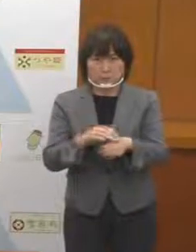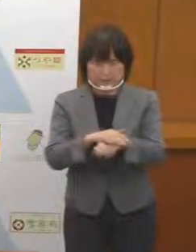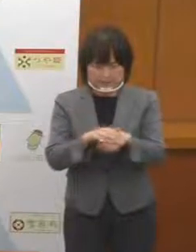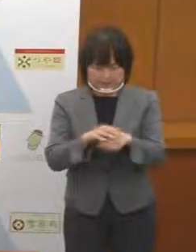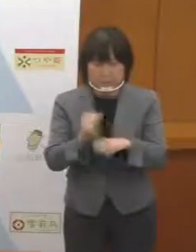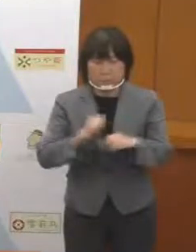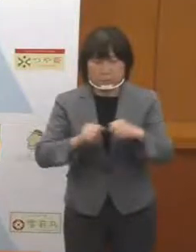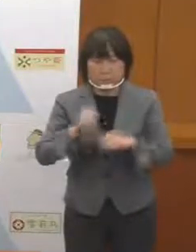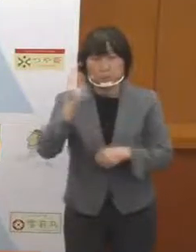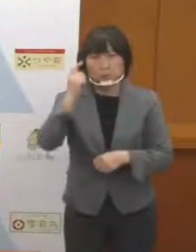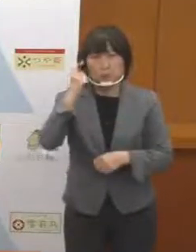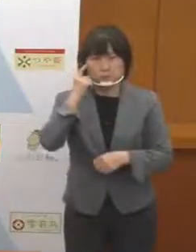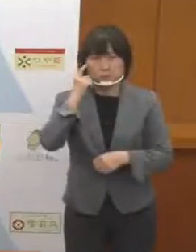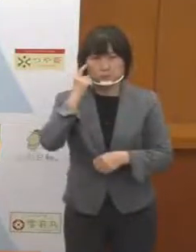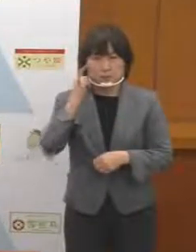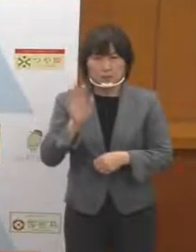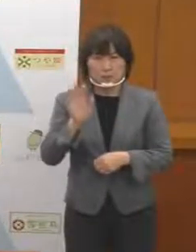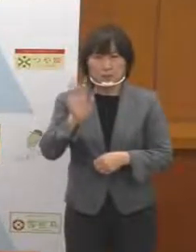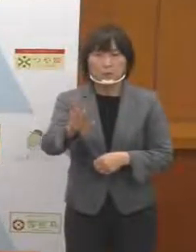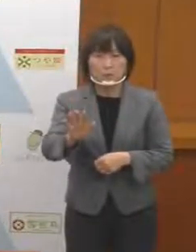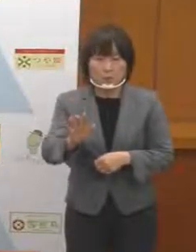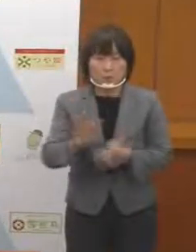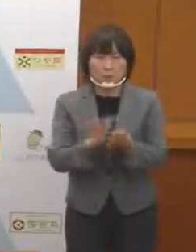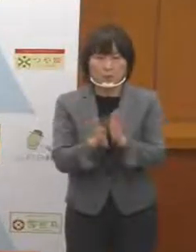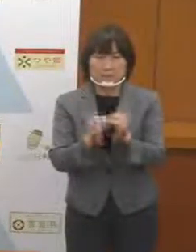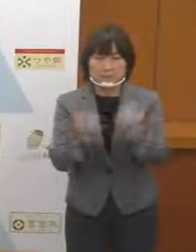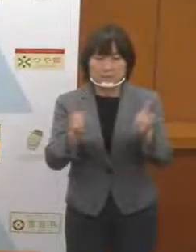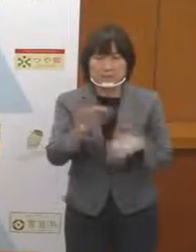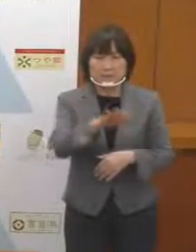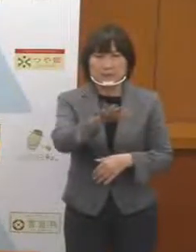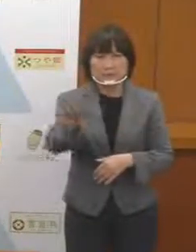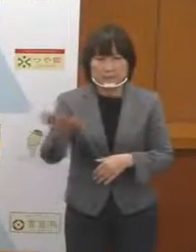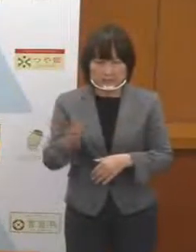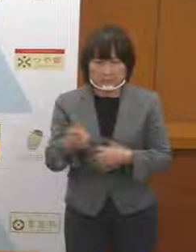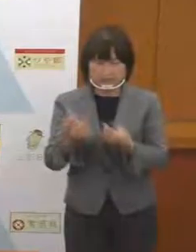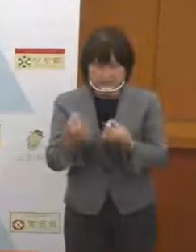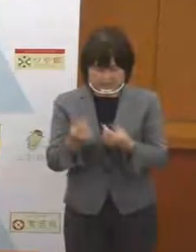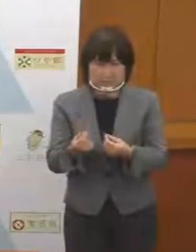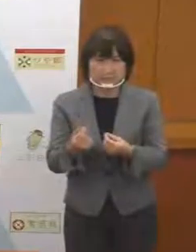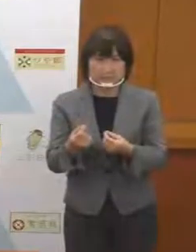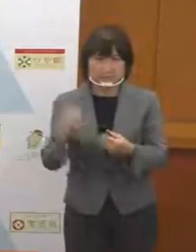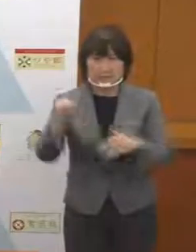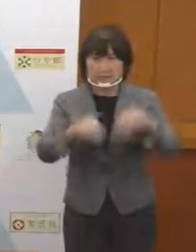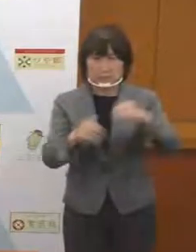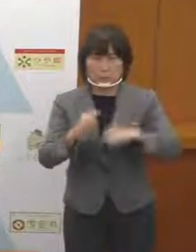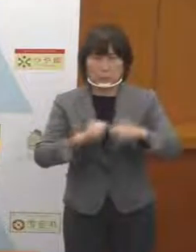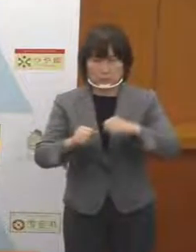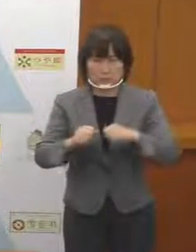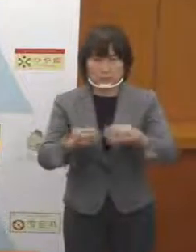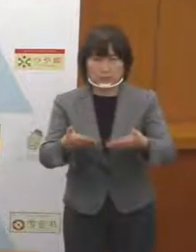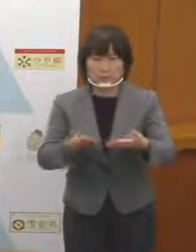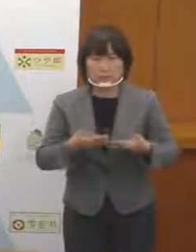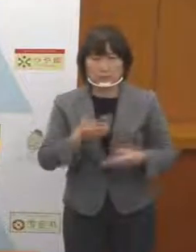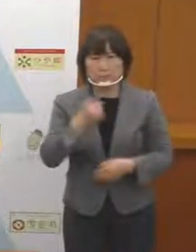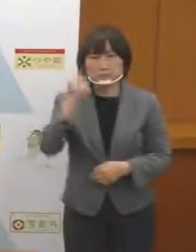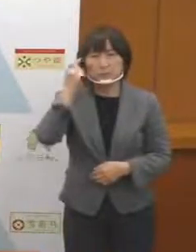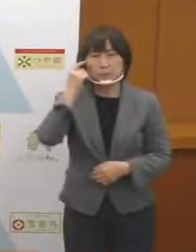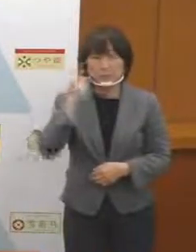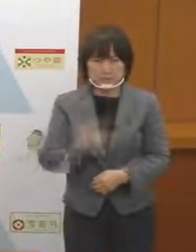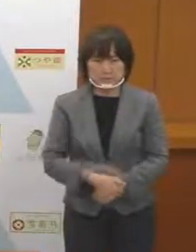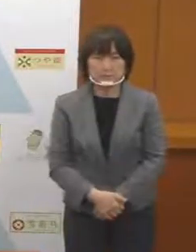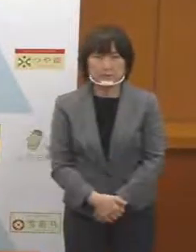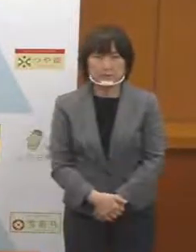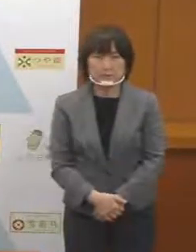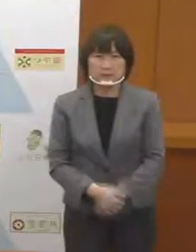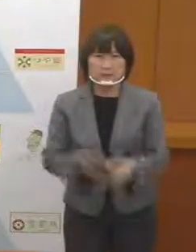ますので今後も県民の皆さまにはしっかりと投票コードを取っていただければなと思ってい